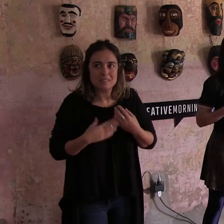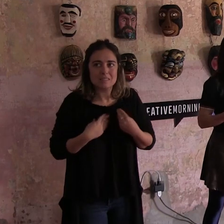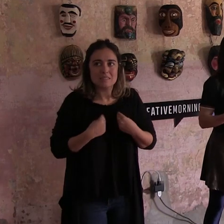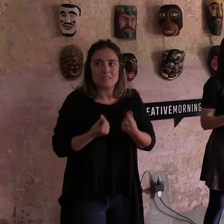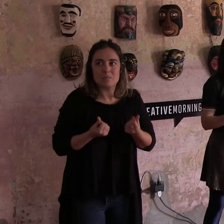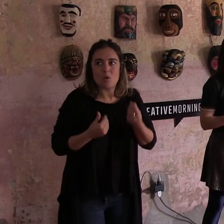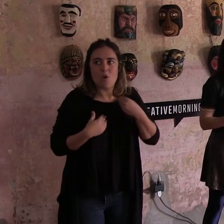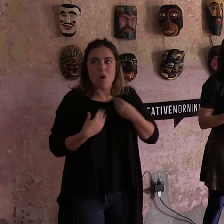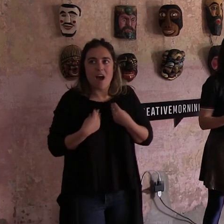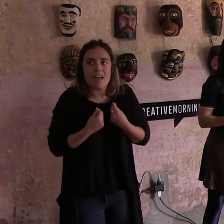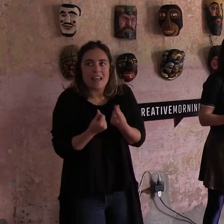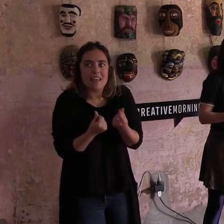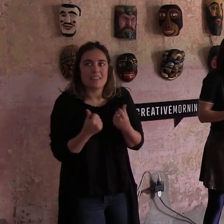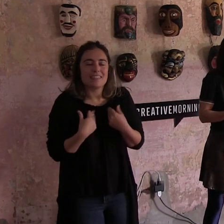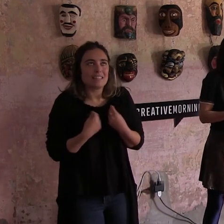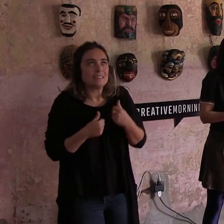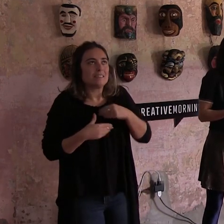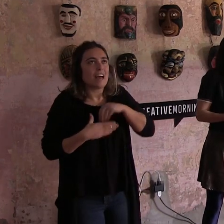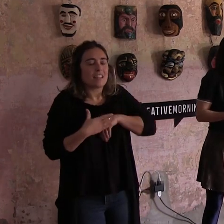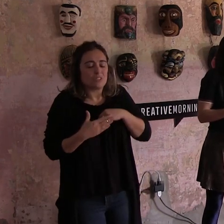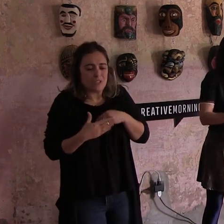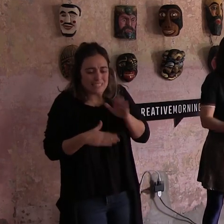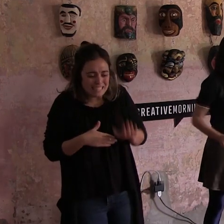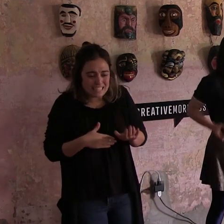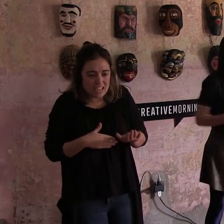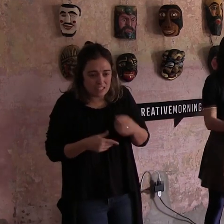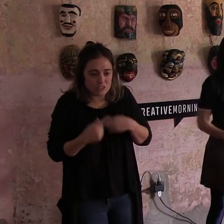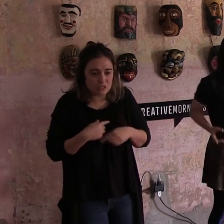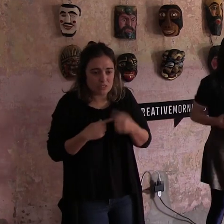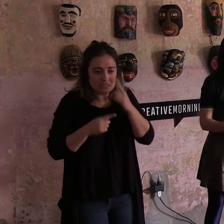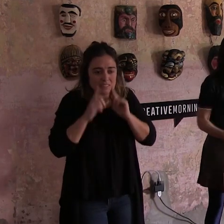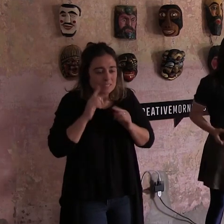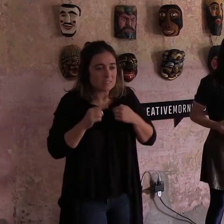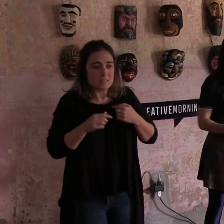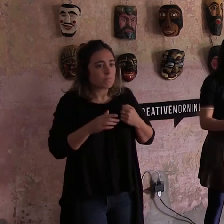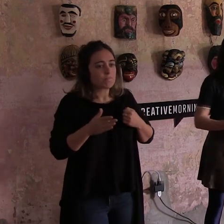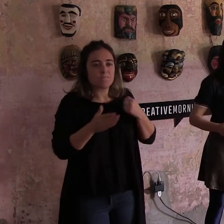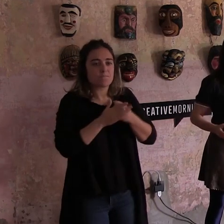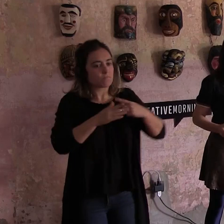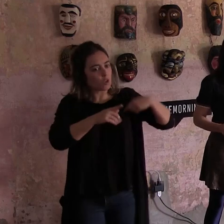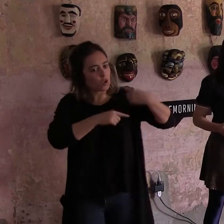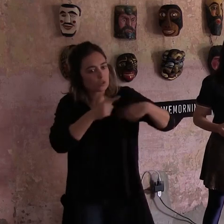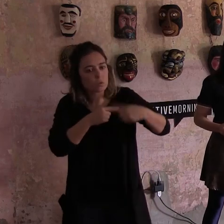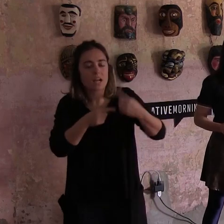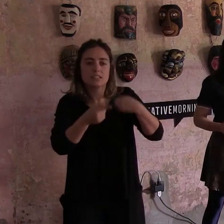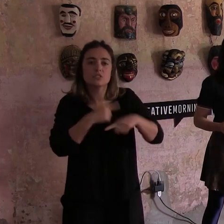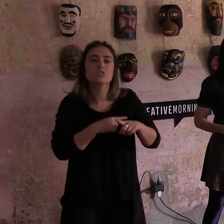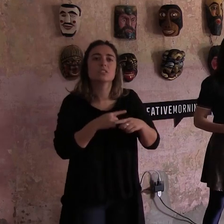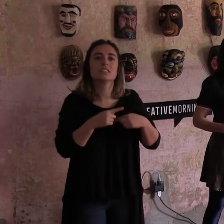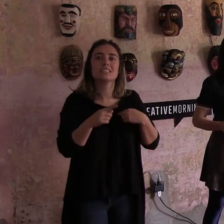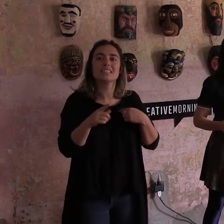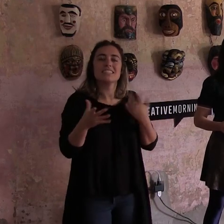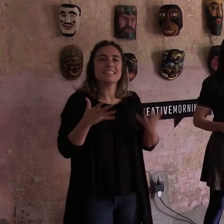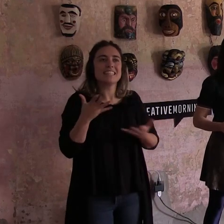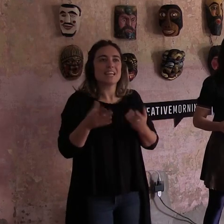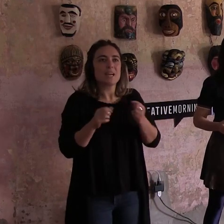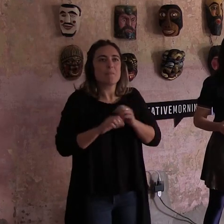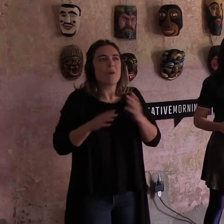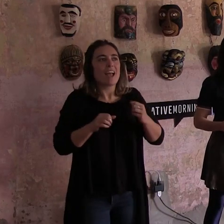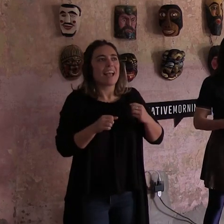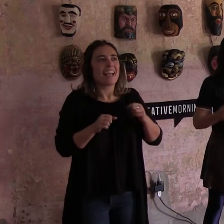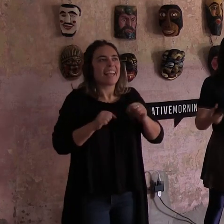no atravesé ese dolor real, porque era una niña, o sea, y seguí adelante. Y seguí adelante, y lo que me llevó fue moverme, a